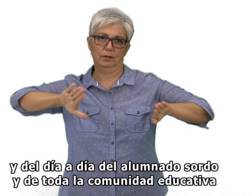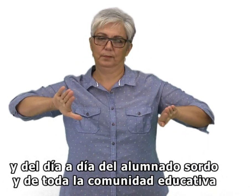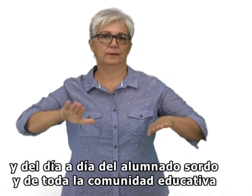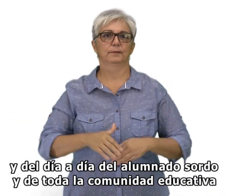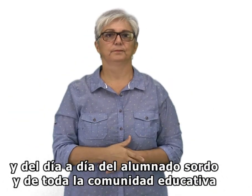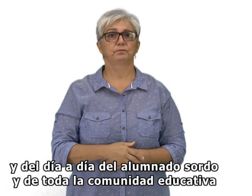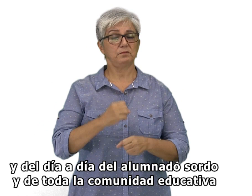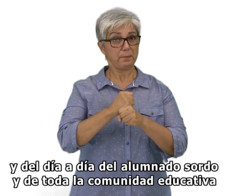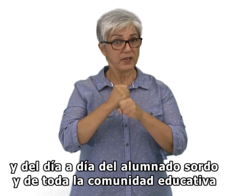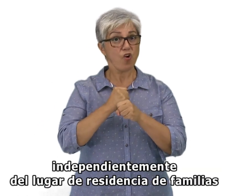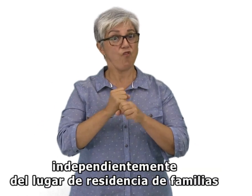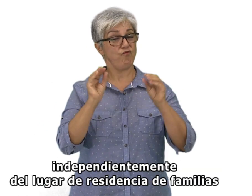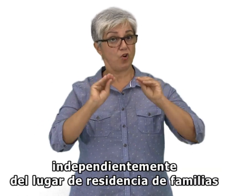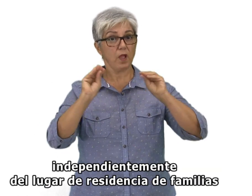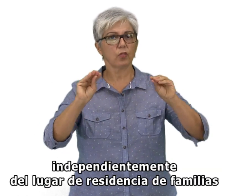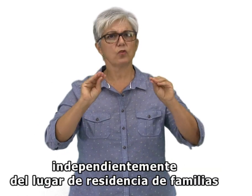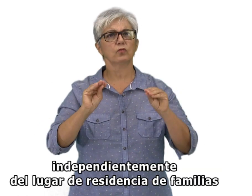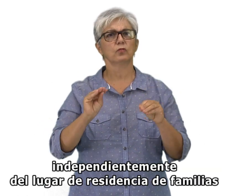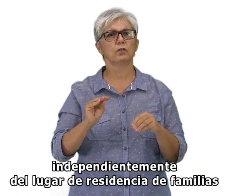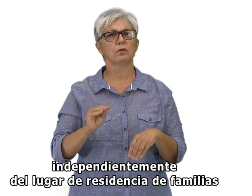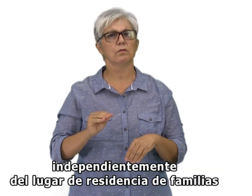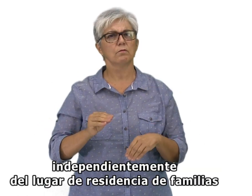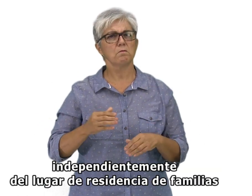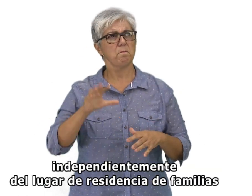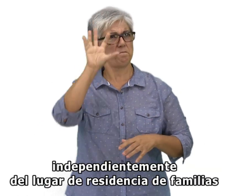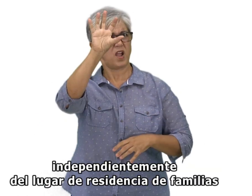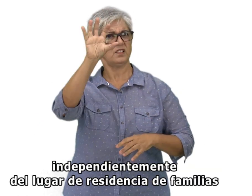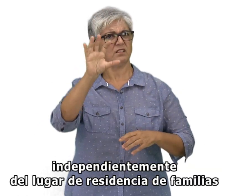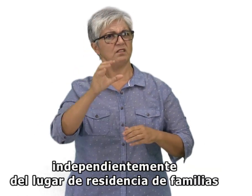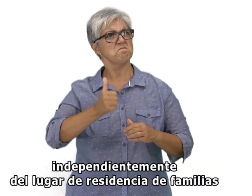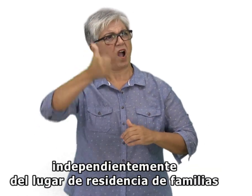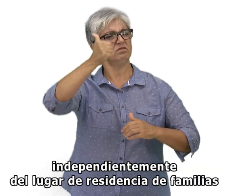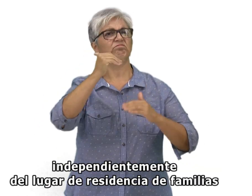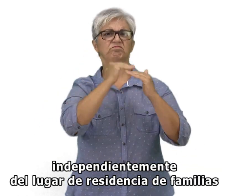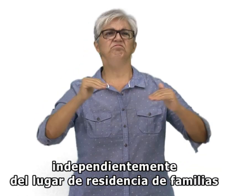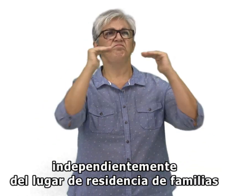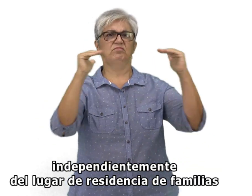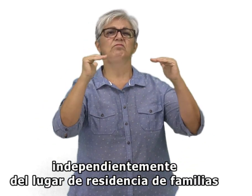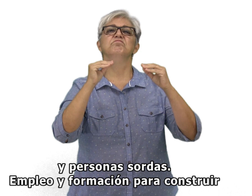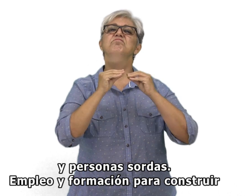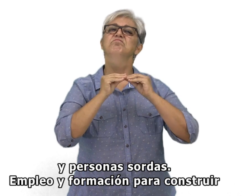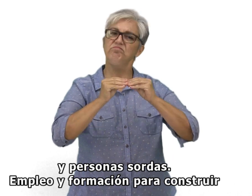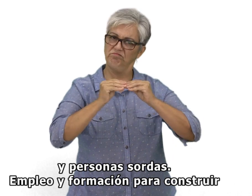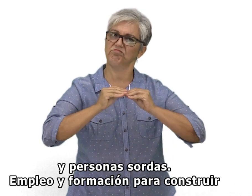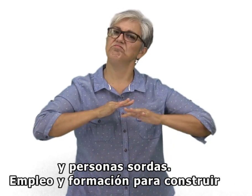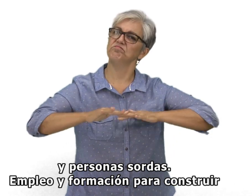comunidad educativa, independientemente del lugar de residencia, de familias y personas